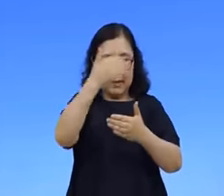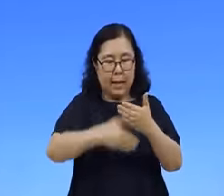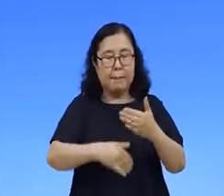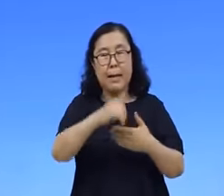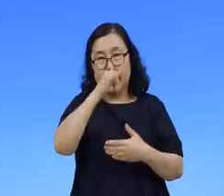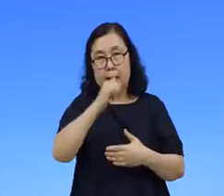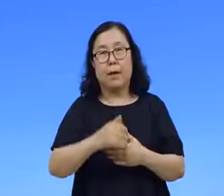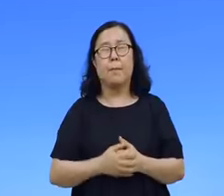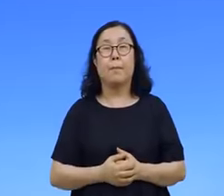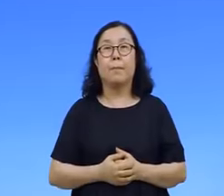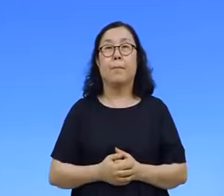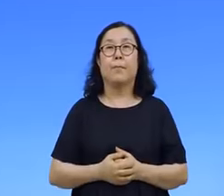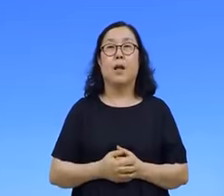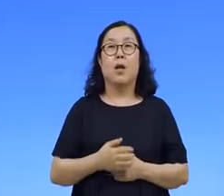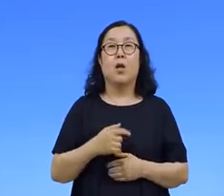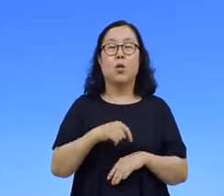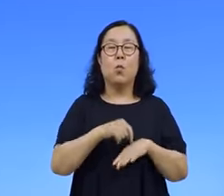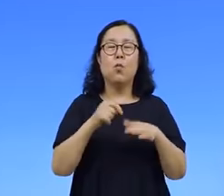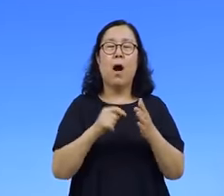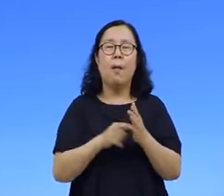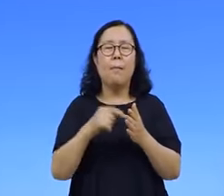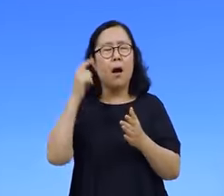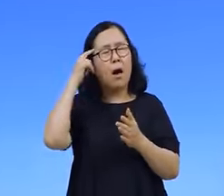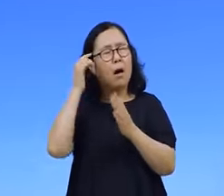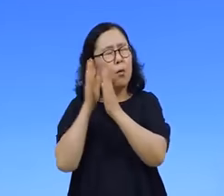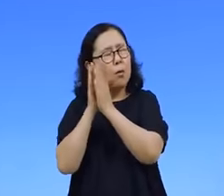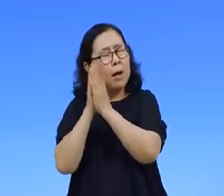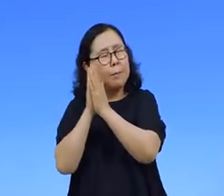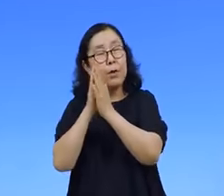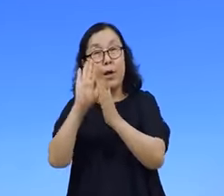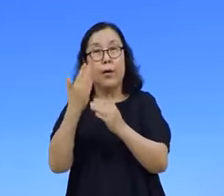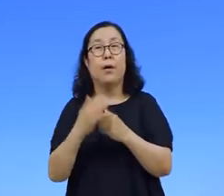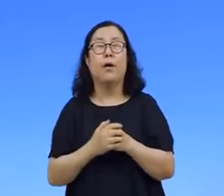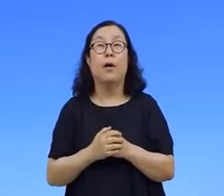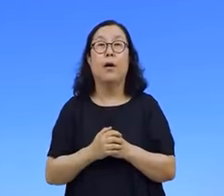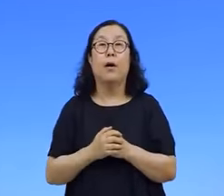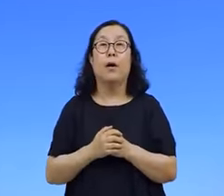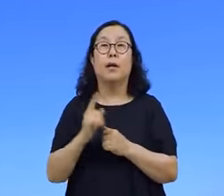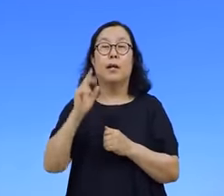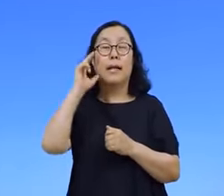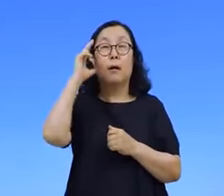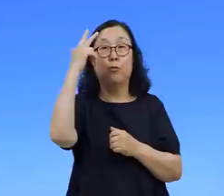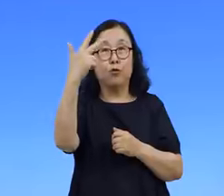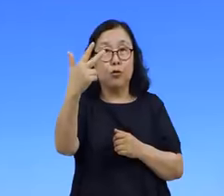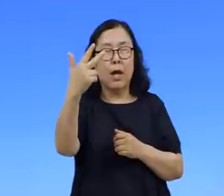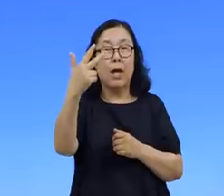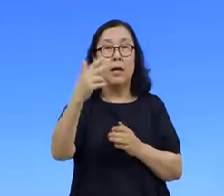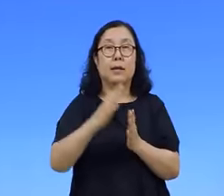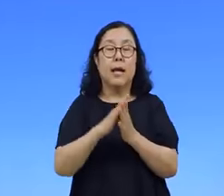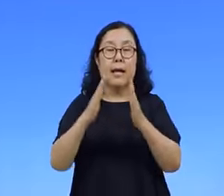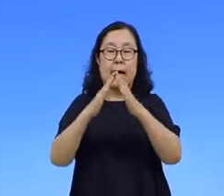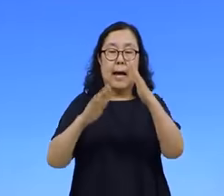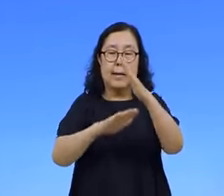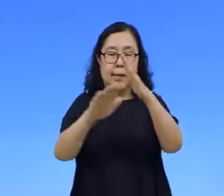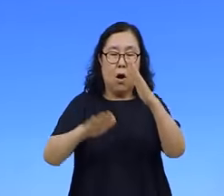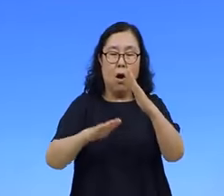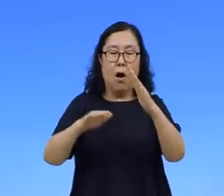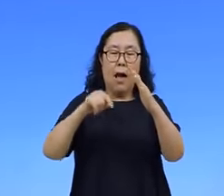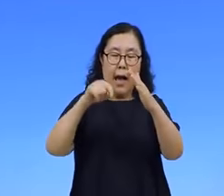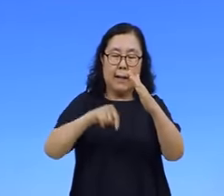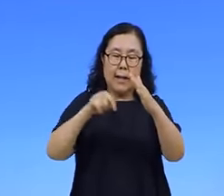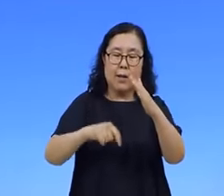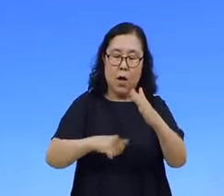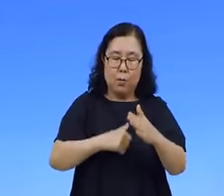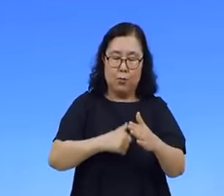남아있다. 아니, 너무 와닿는 거예요. 이 부분은 다음 주일날 제가 가정 안에서의